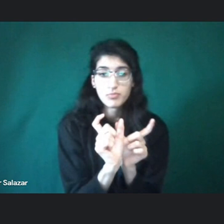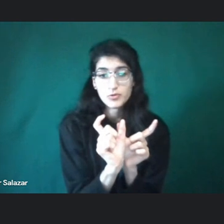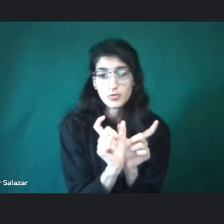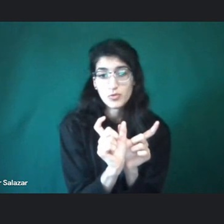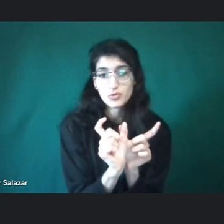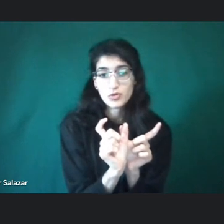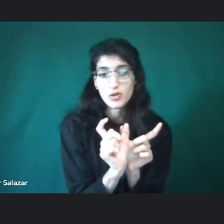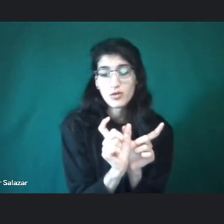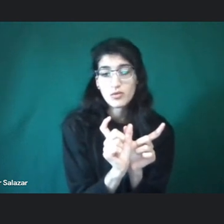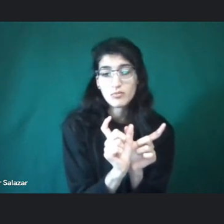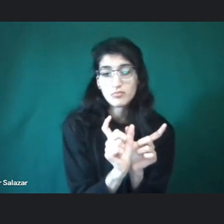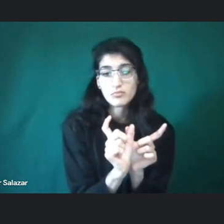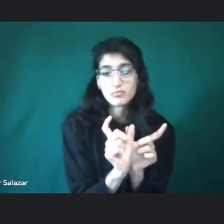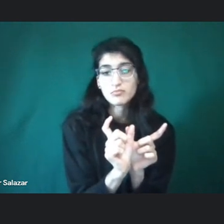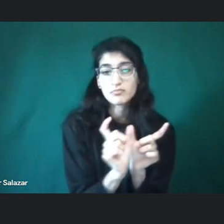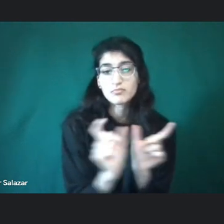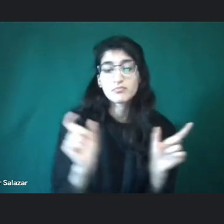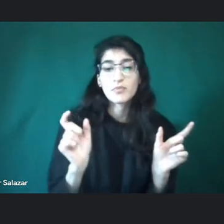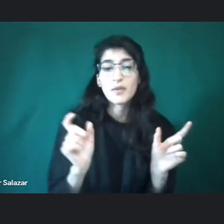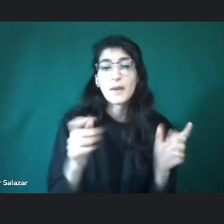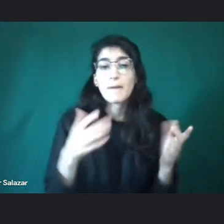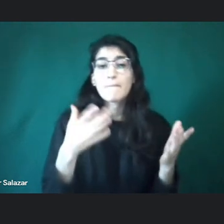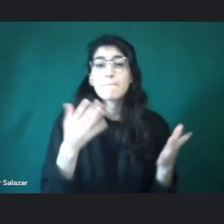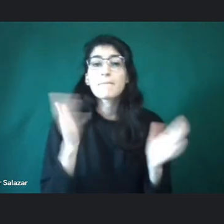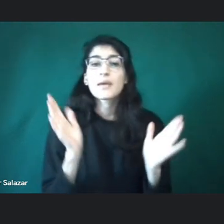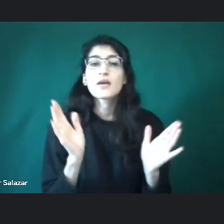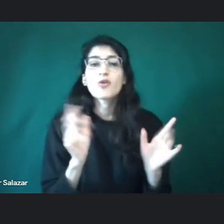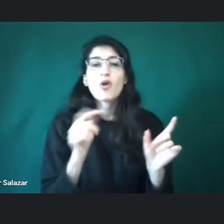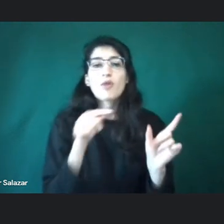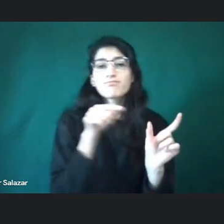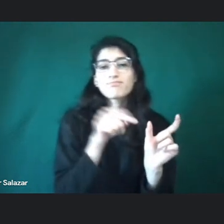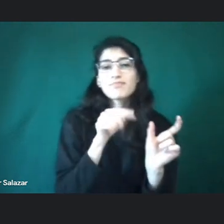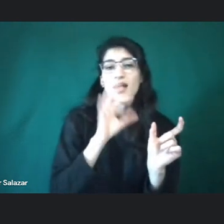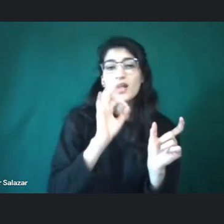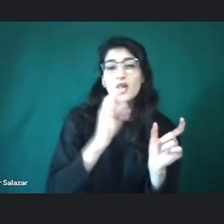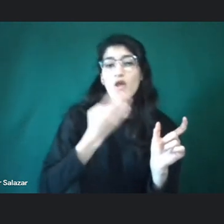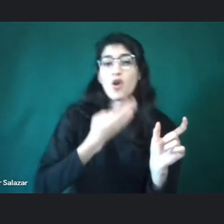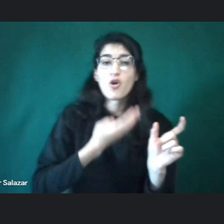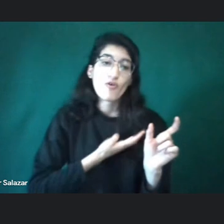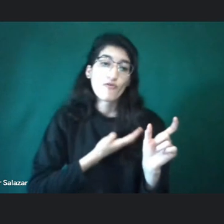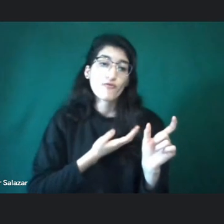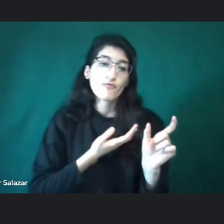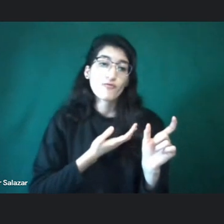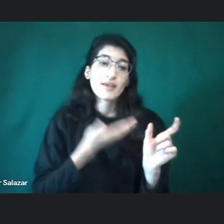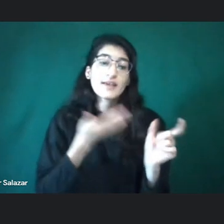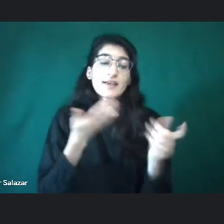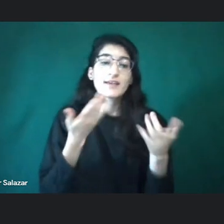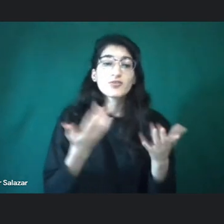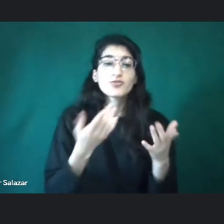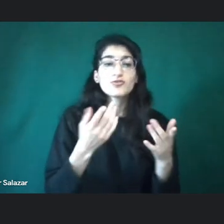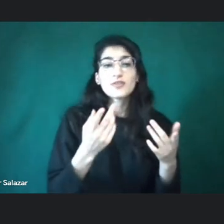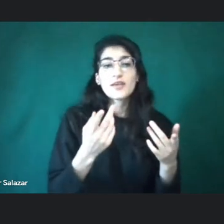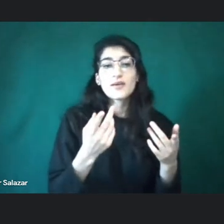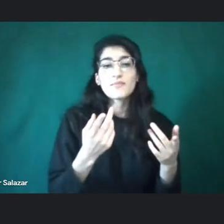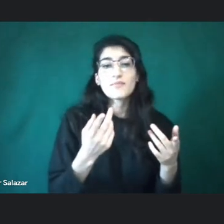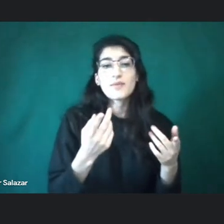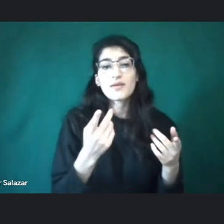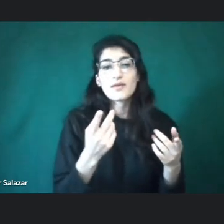pero está freedom of expression. Entonces, la preposición separa y se lee en ese, de esa